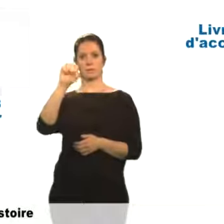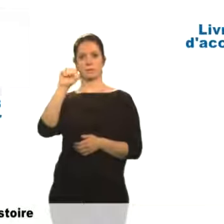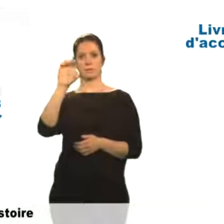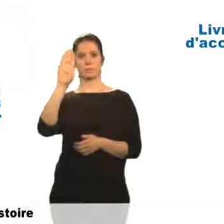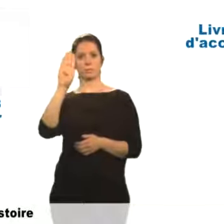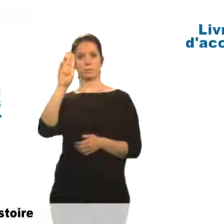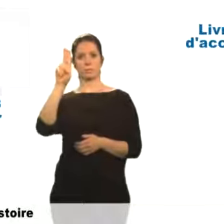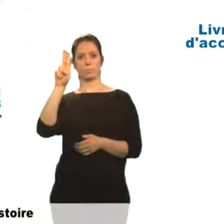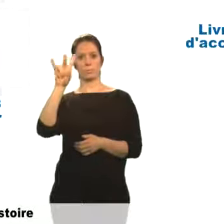1965.